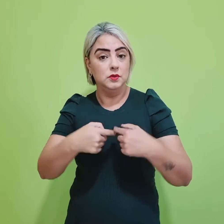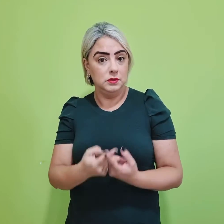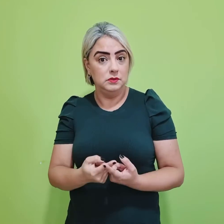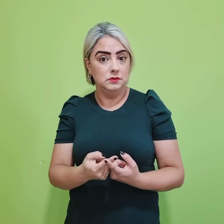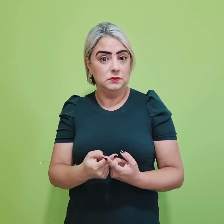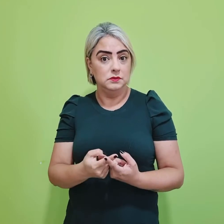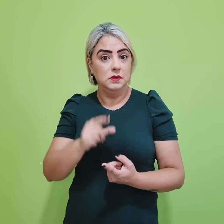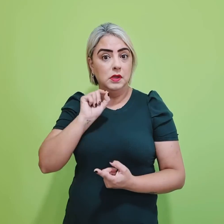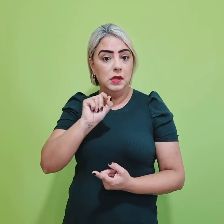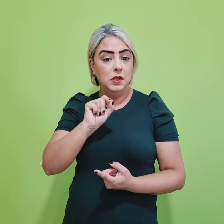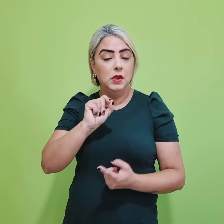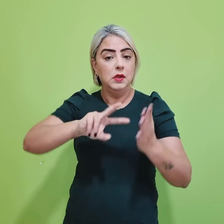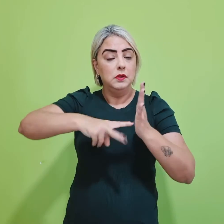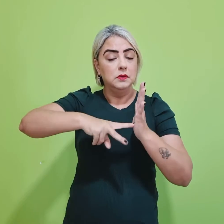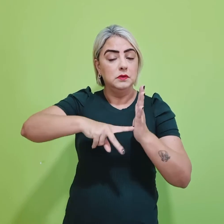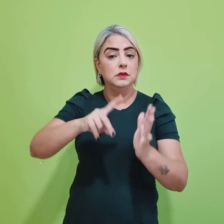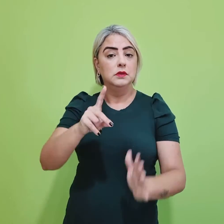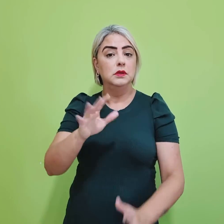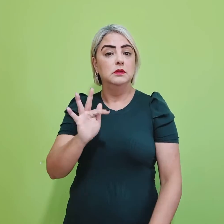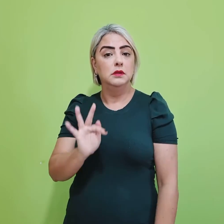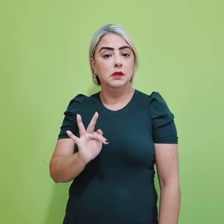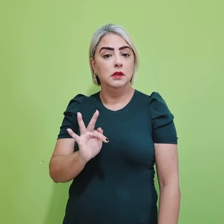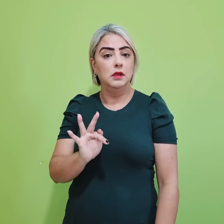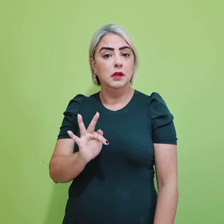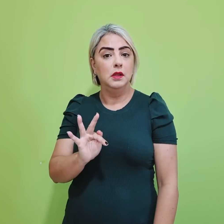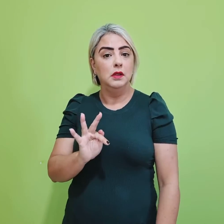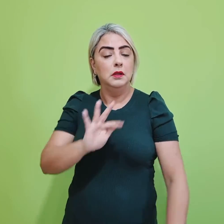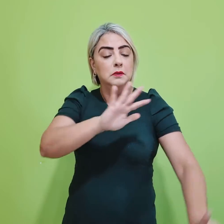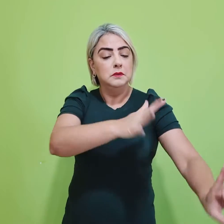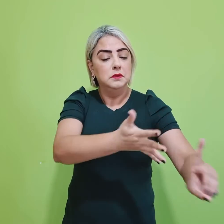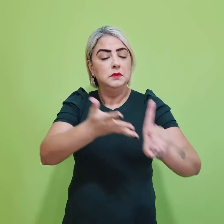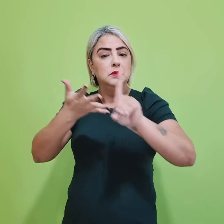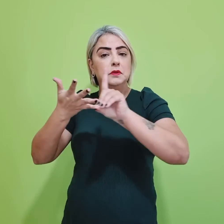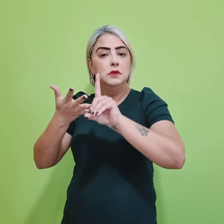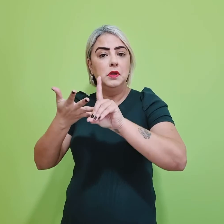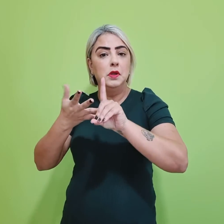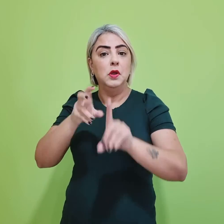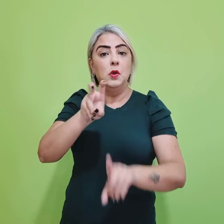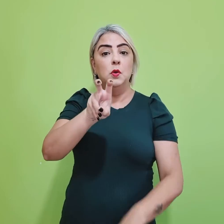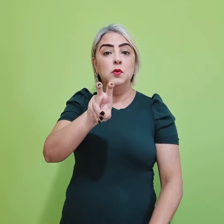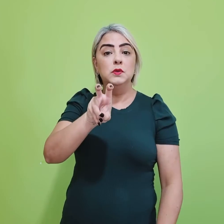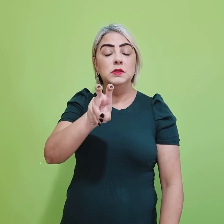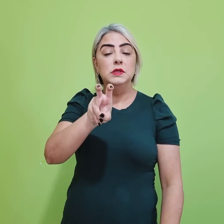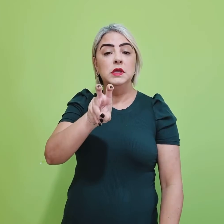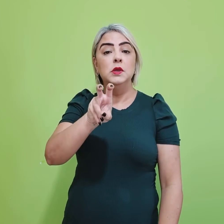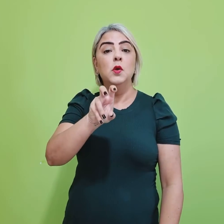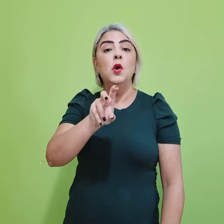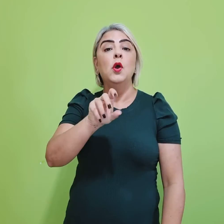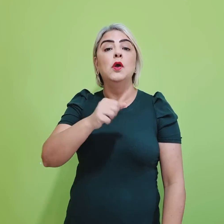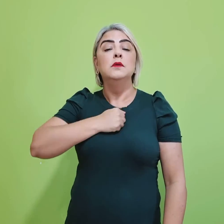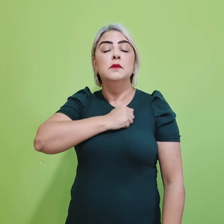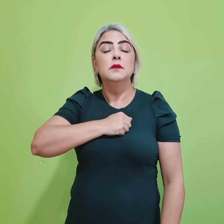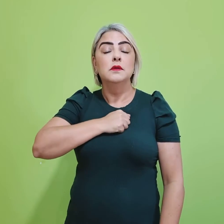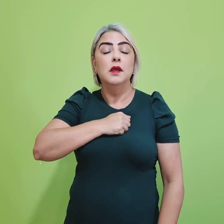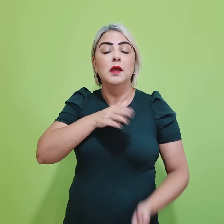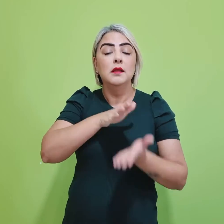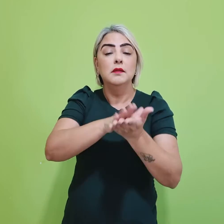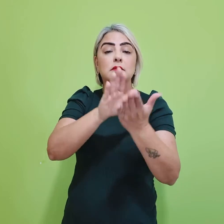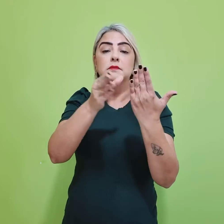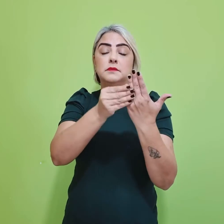justamente por isso que o Simpro-DF enaltece o 5 de agosto, lança a cartilha